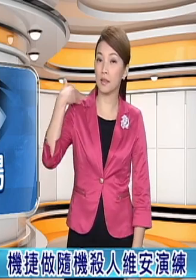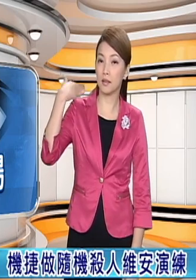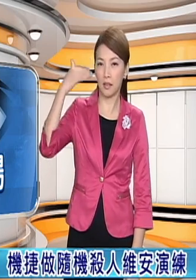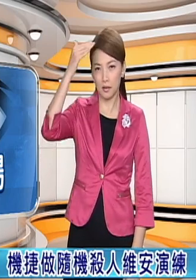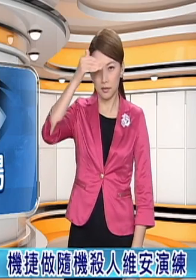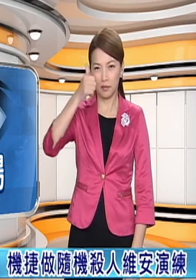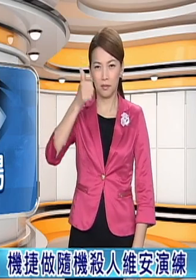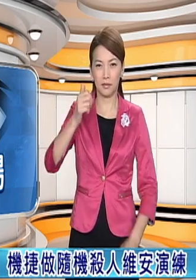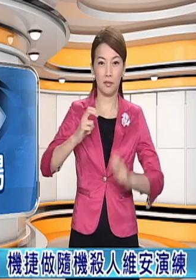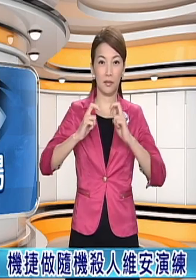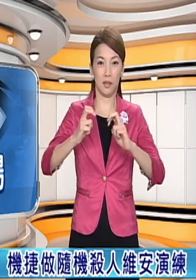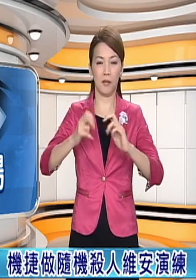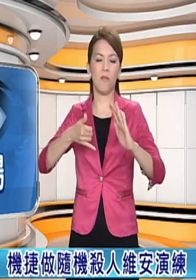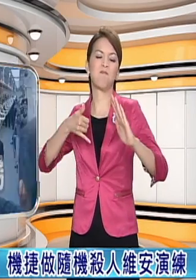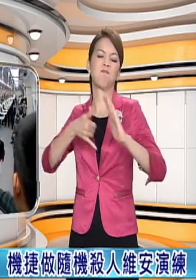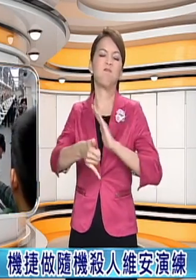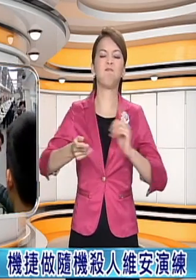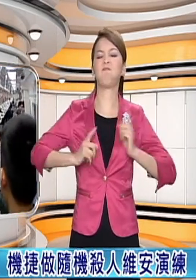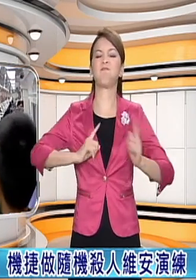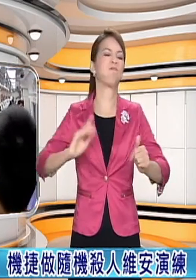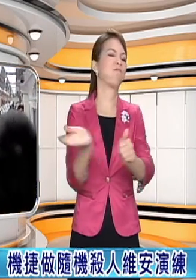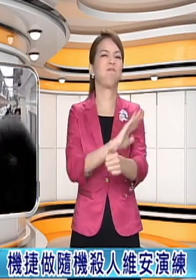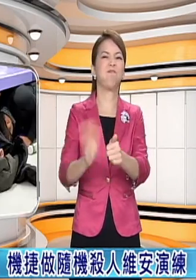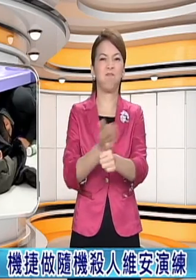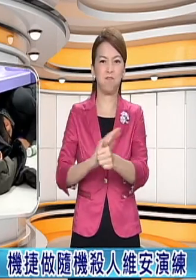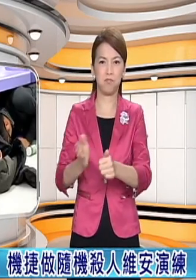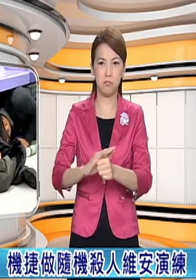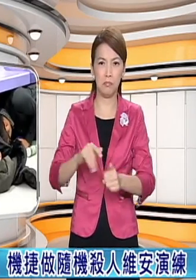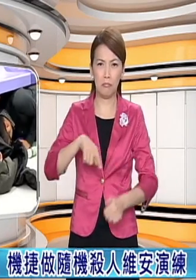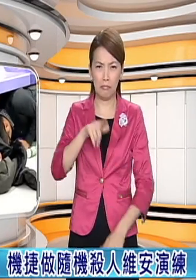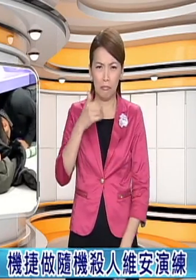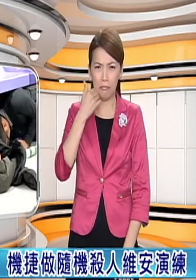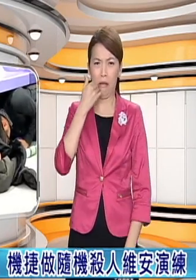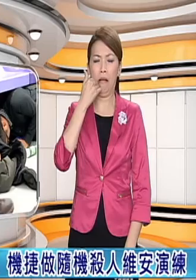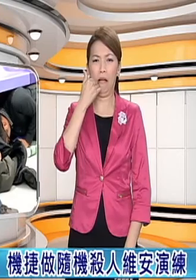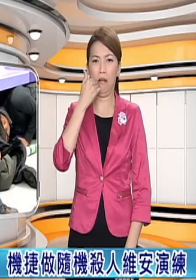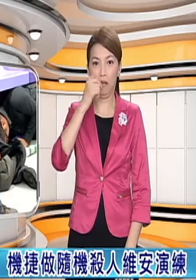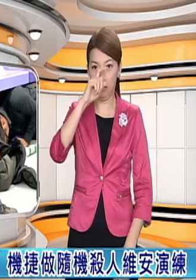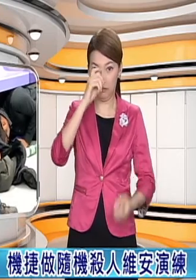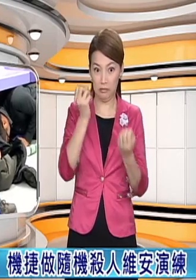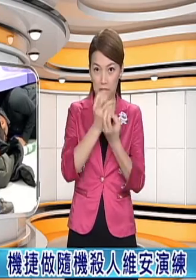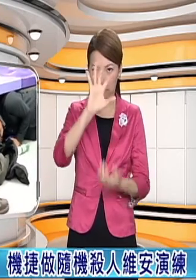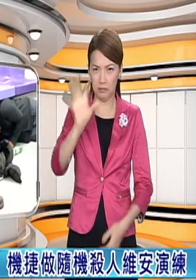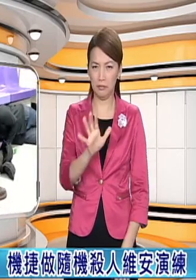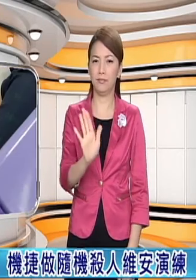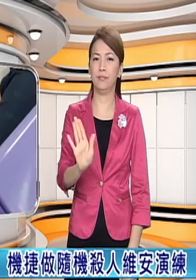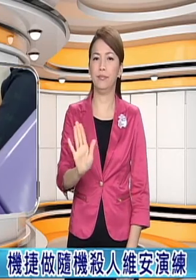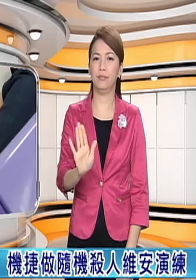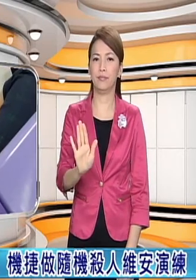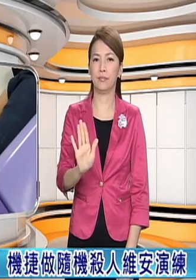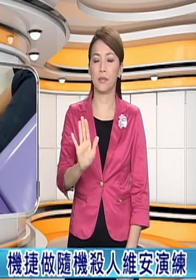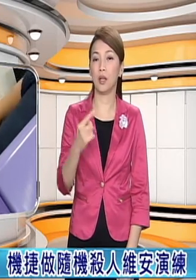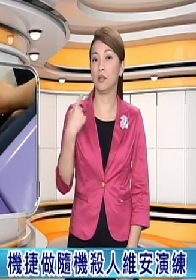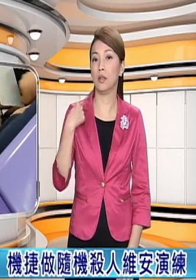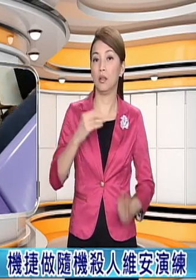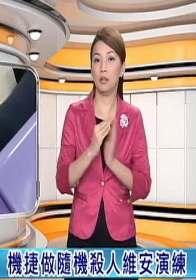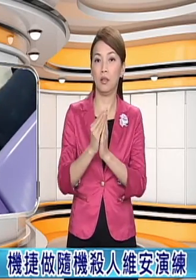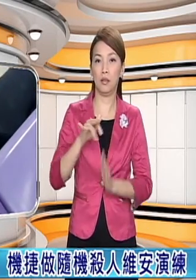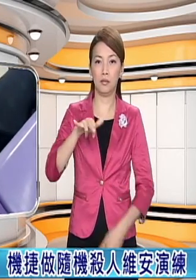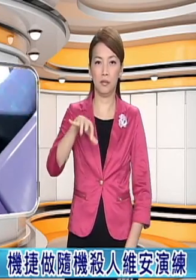郑捷捷运随机杀人案造成社会不安，为了防止悲剧再发生，桃园机场捷运